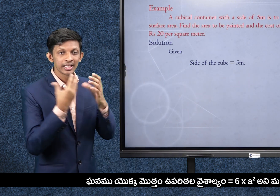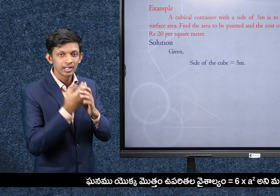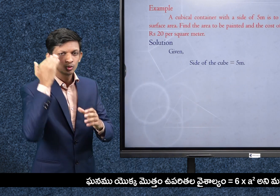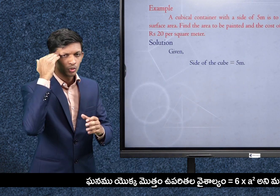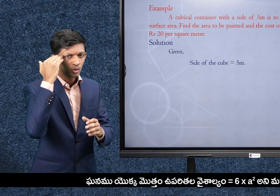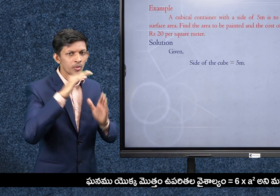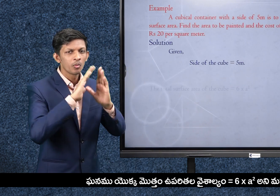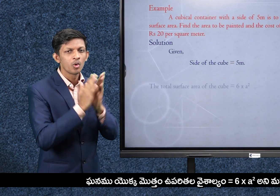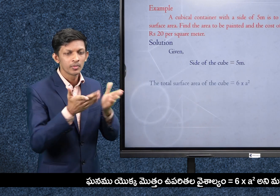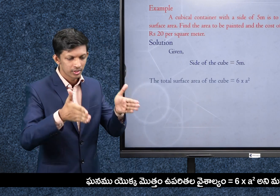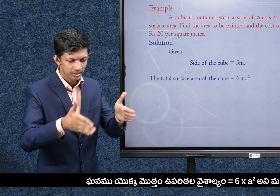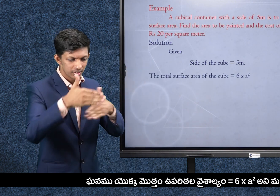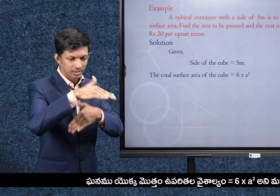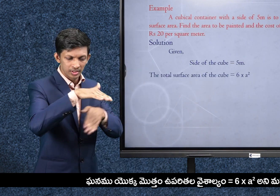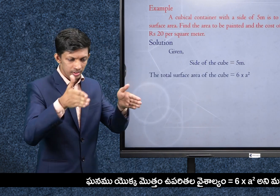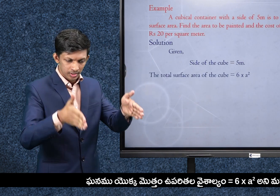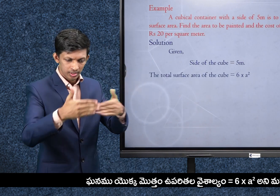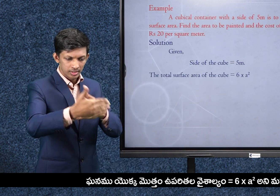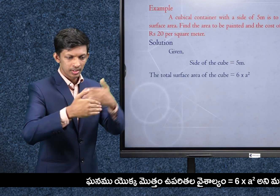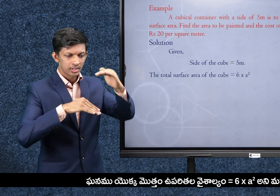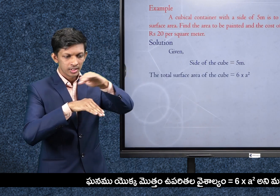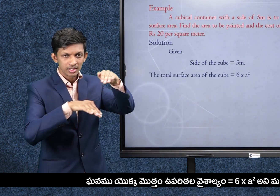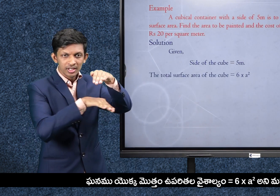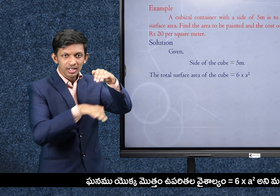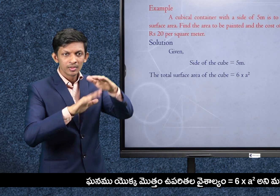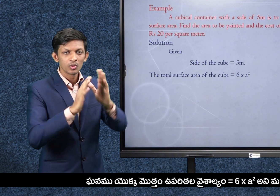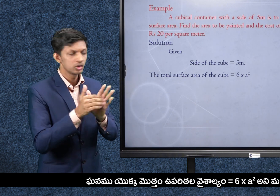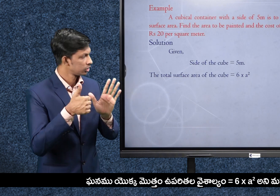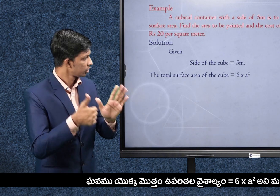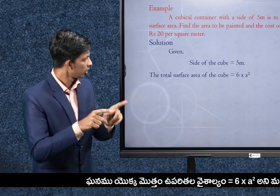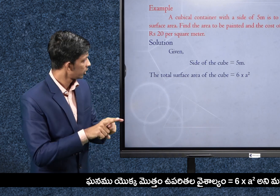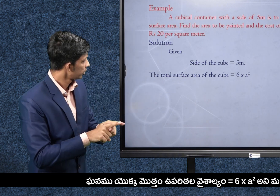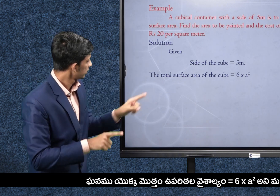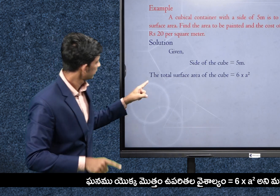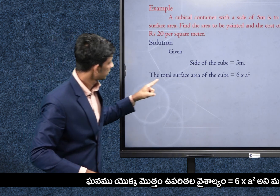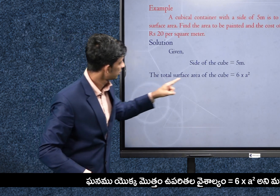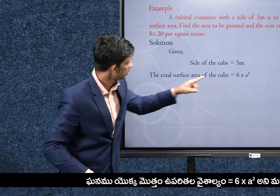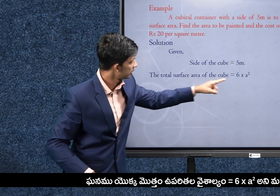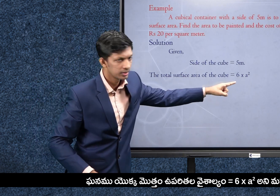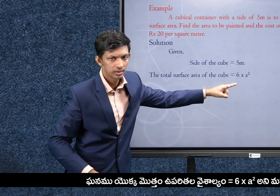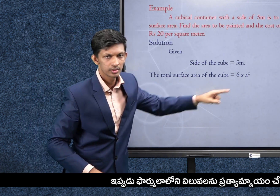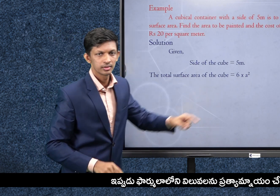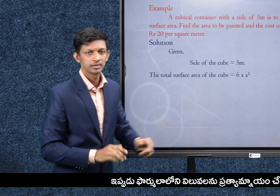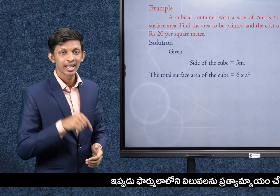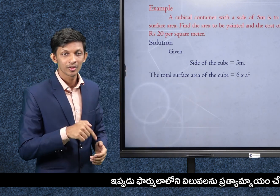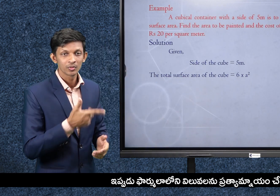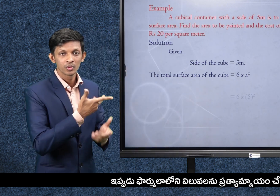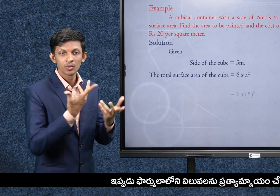ఘనము క్యూబ్ యొక్క మొత్తం ఉపరితల వైశాల్యం 6 × a² అని మనకు తెలుసు. ఇప్పుడు ఫార్ములాలో